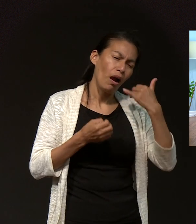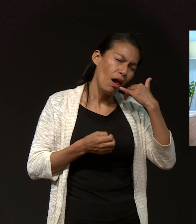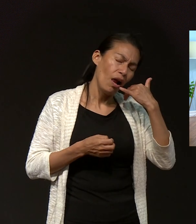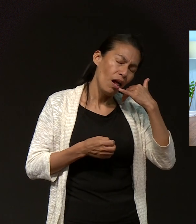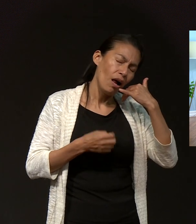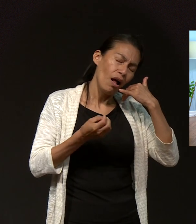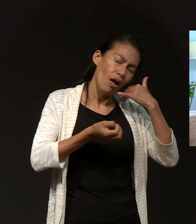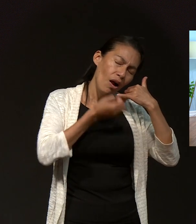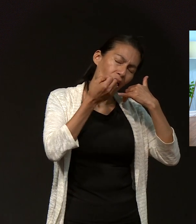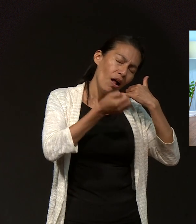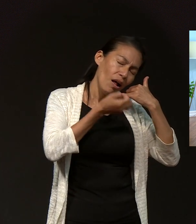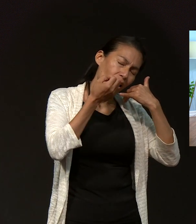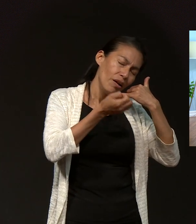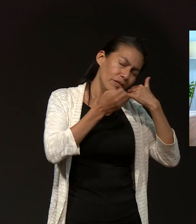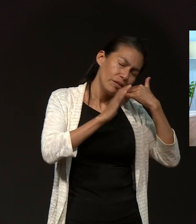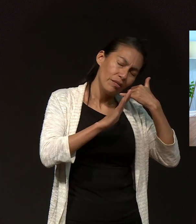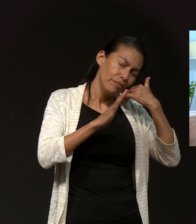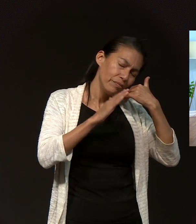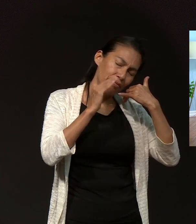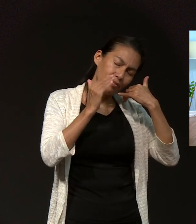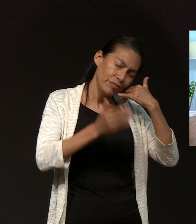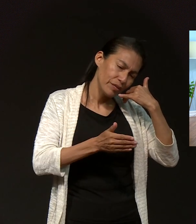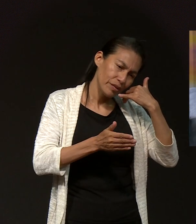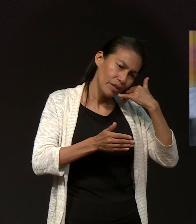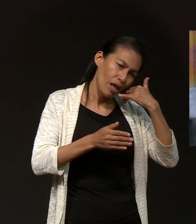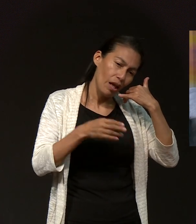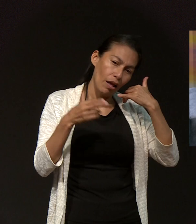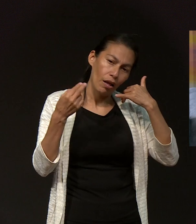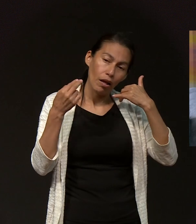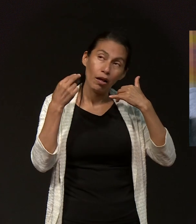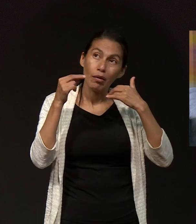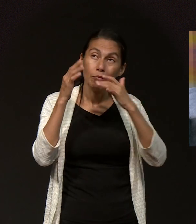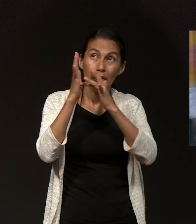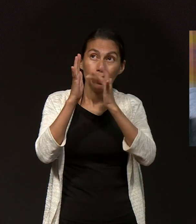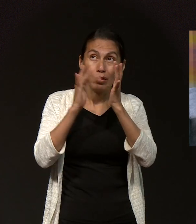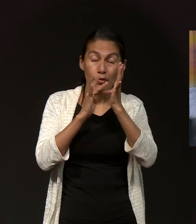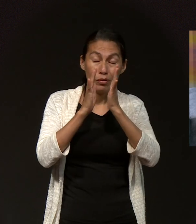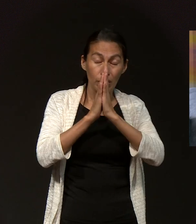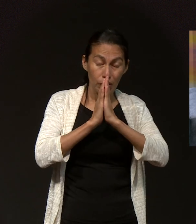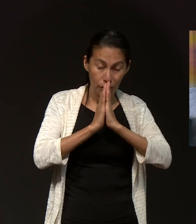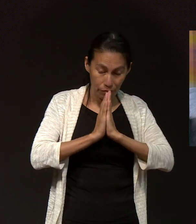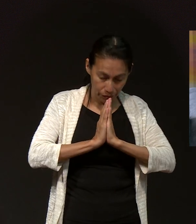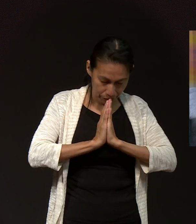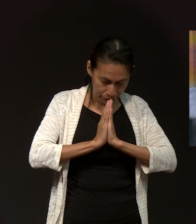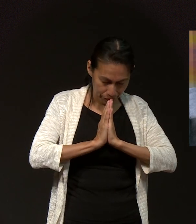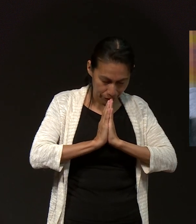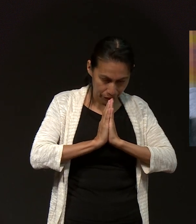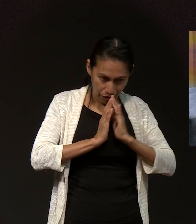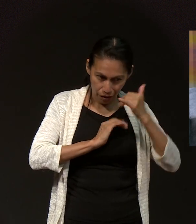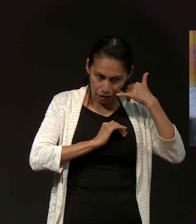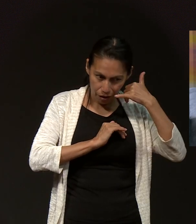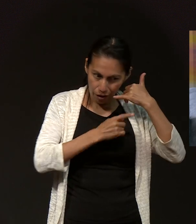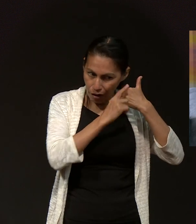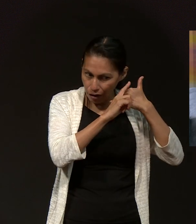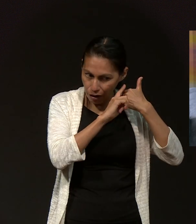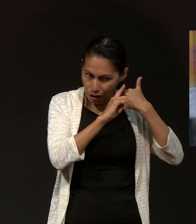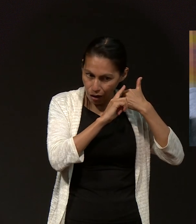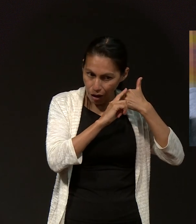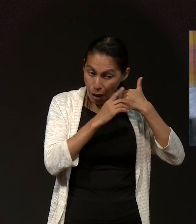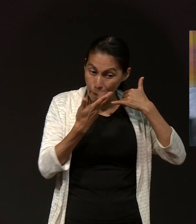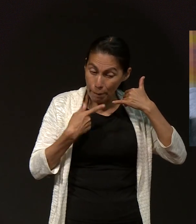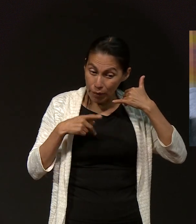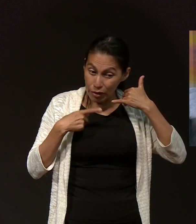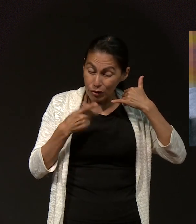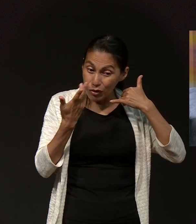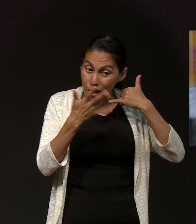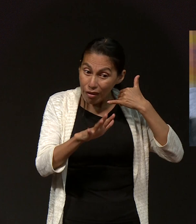Oramos con él en la bocina. Mi esposa y yo estamos orando. Oramos. Cuando terminamos, dije, en el nombre de Jesús, amén. Dije,